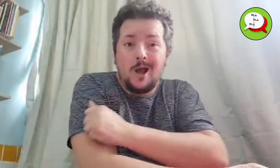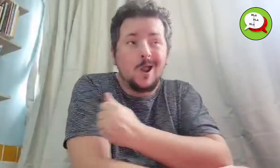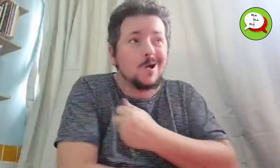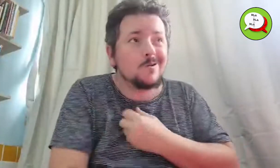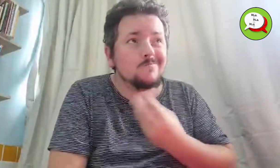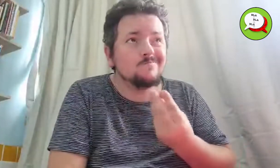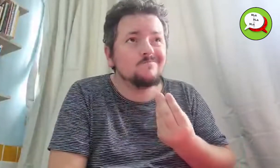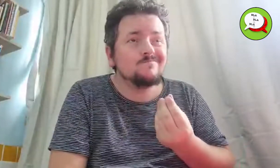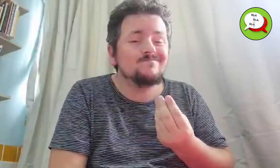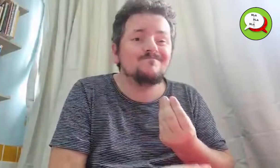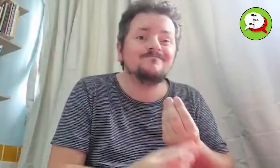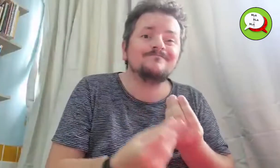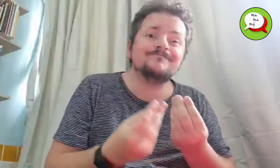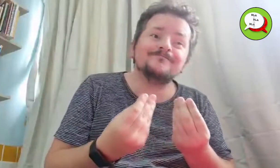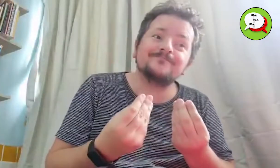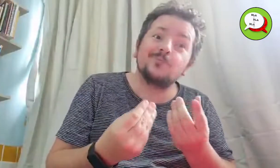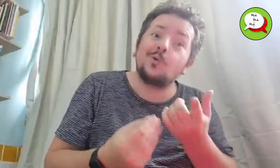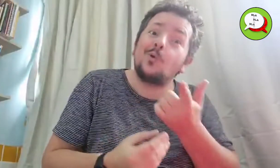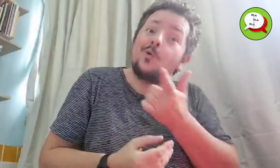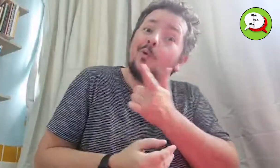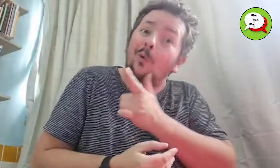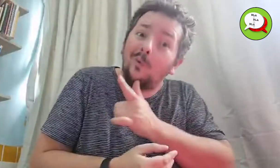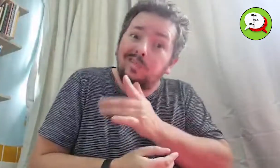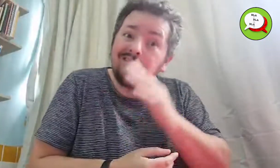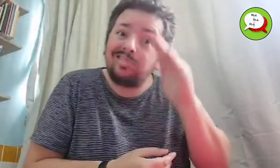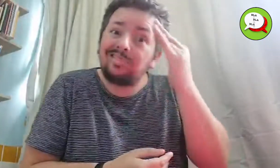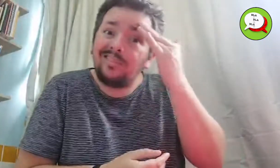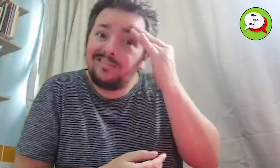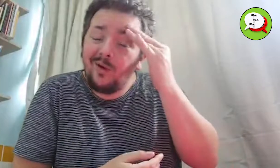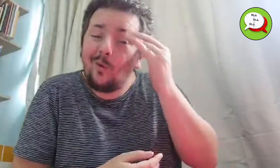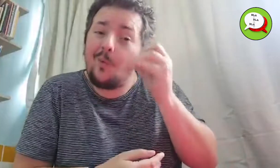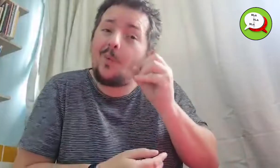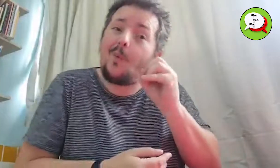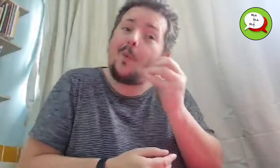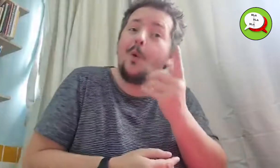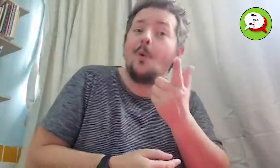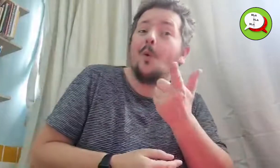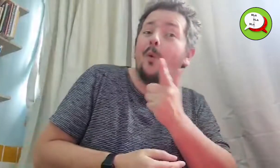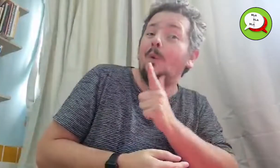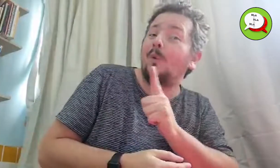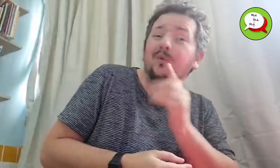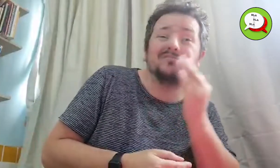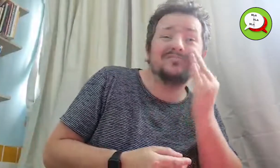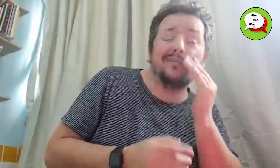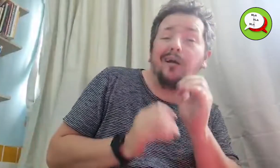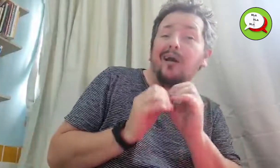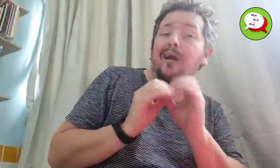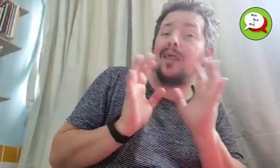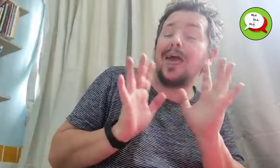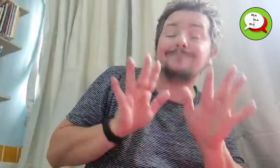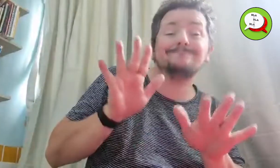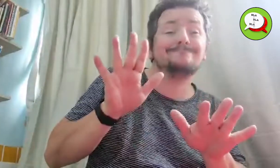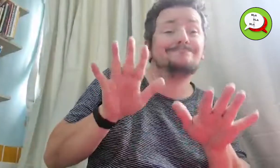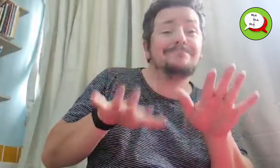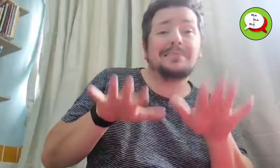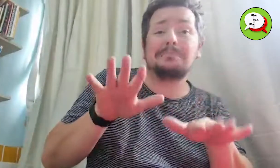minha época eu não tinha isso. Às vezes o aluno surdo ele até consegue entender um pouco, mas não consegue entender de